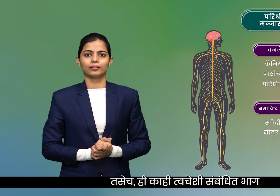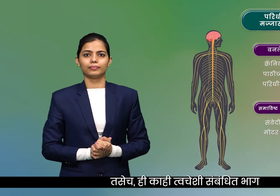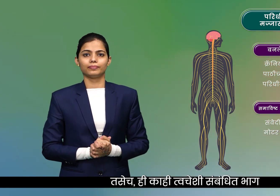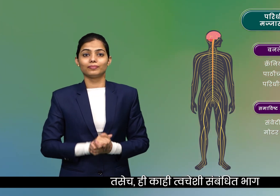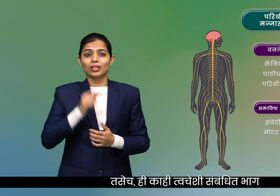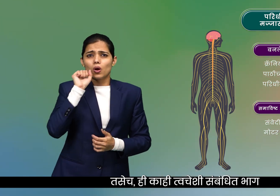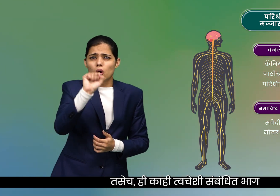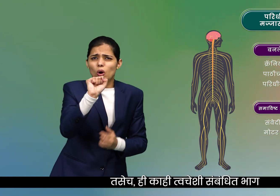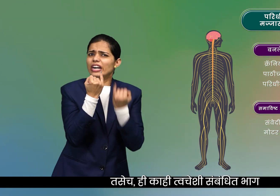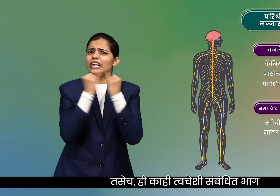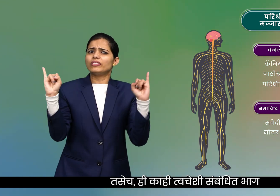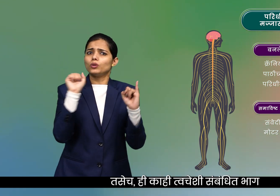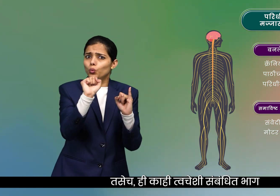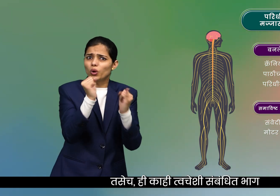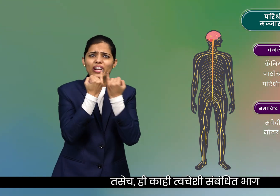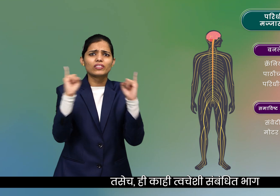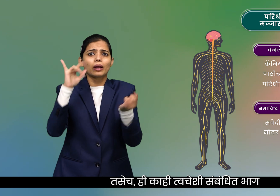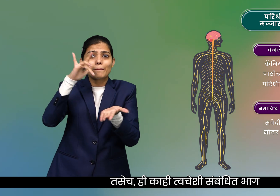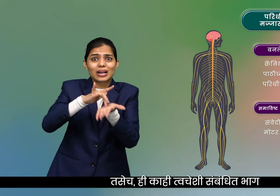तसेच ही काही त्वचेशी संबंधित भाग